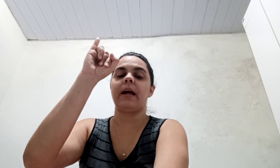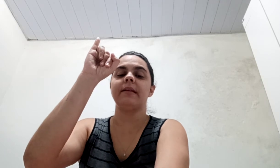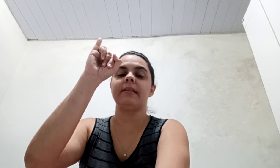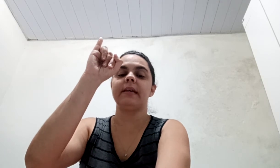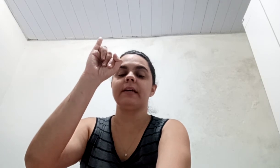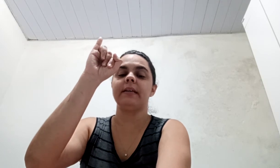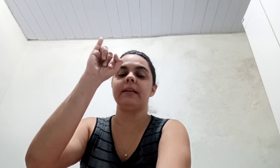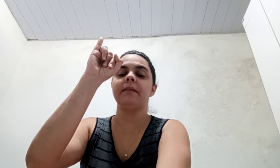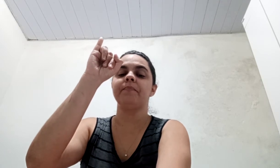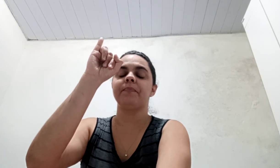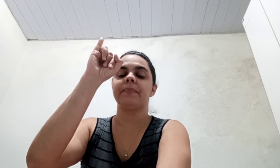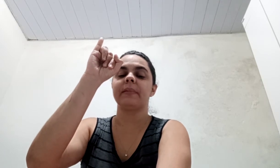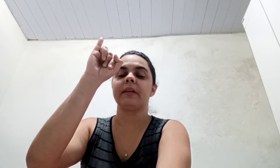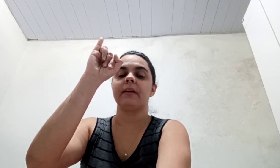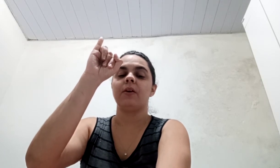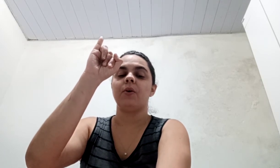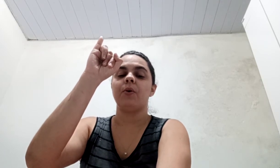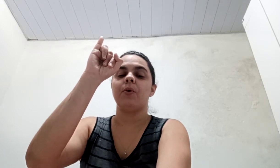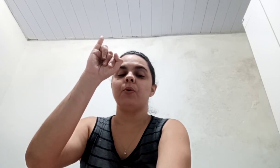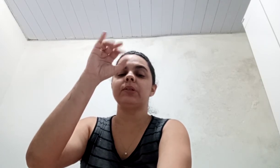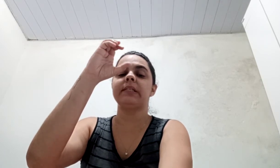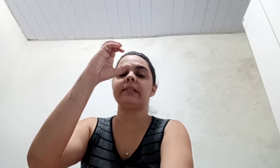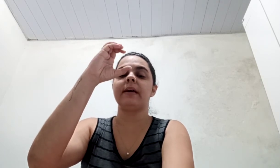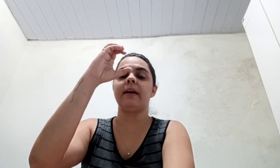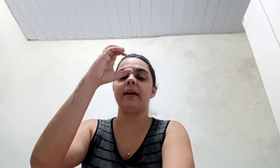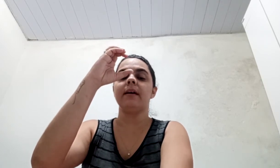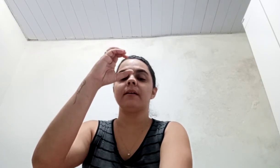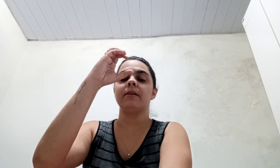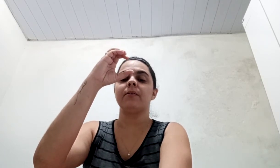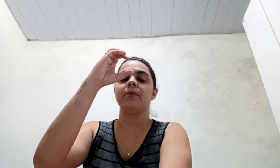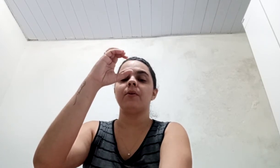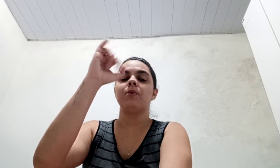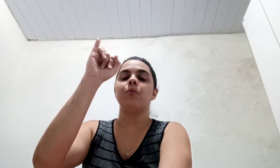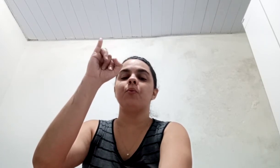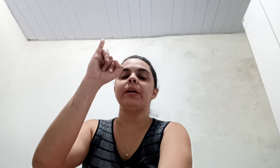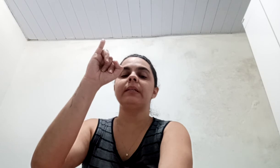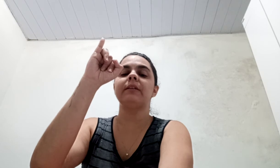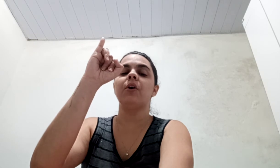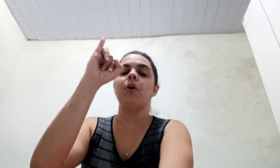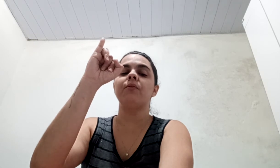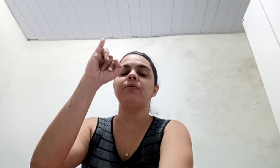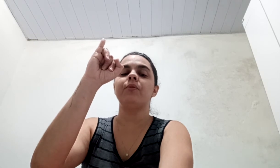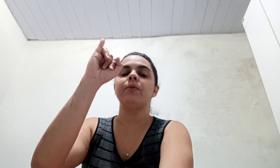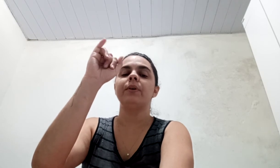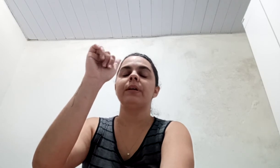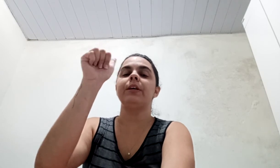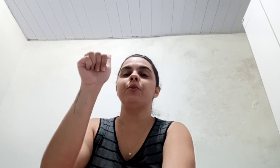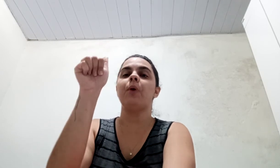a letrinha I, o C, o I de novo e o